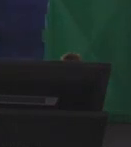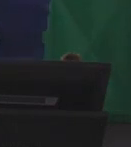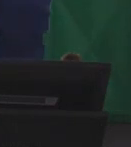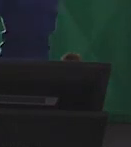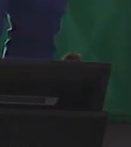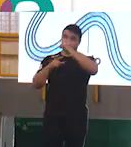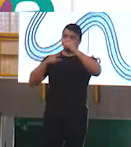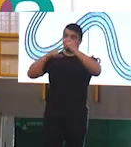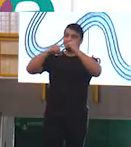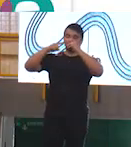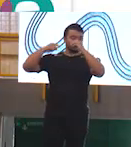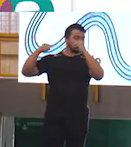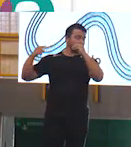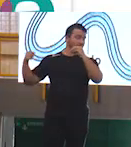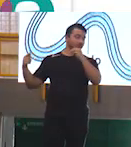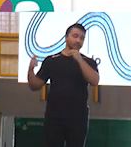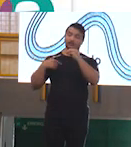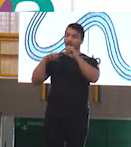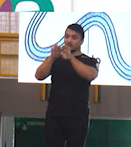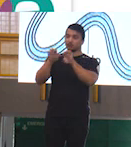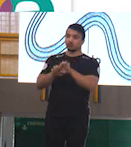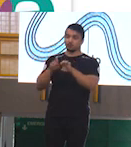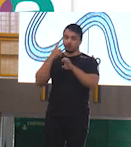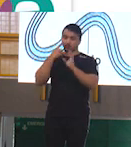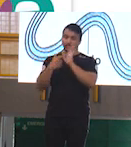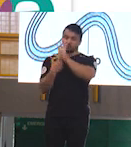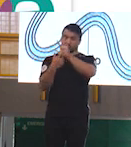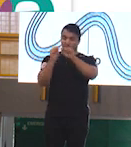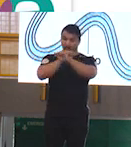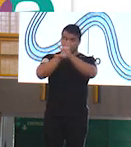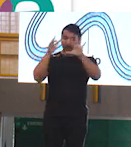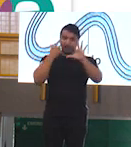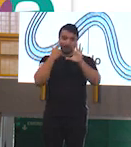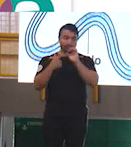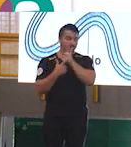Aqui, gente, você tem a estrutura do espermatozoide, só para deixar bem claro.